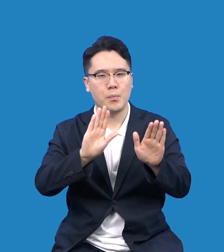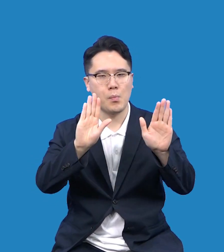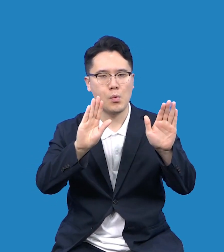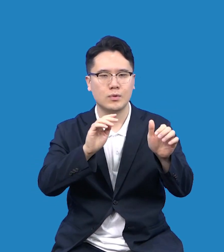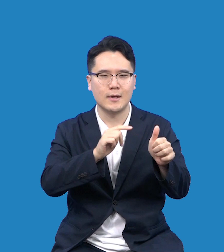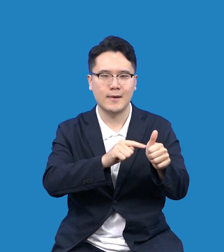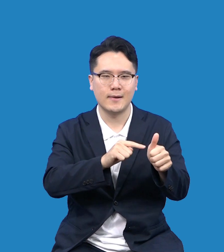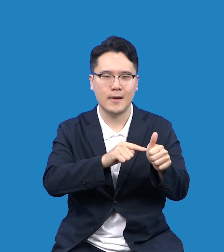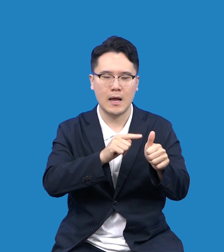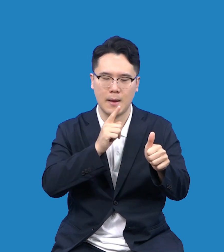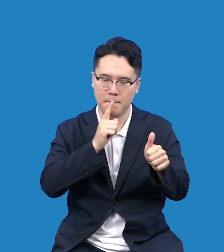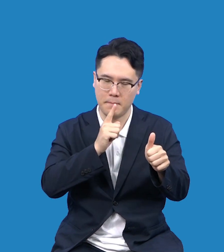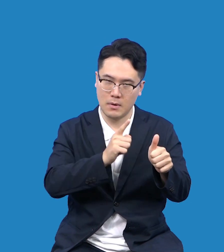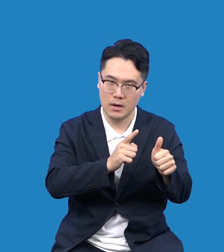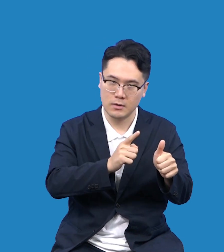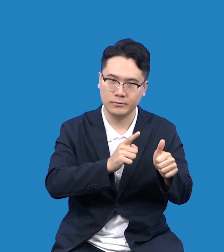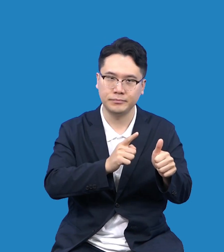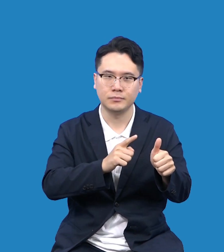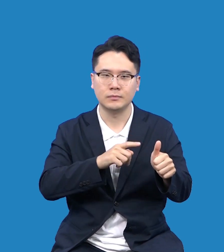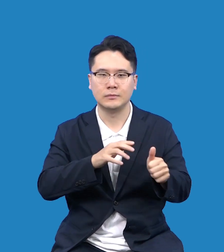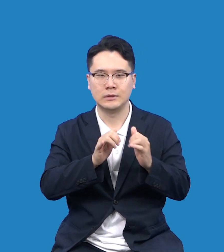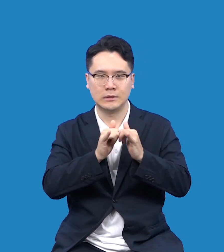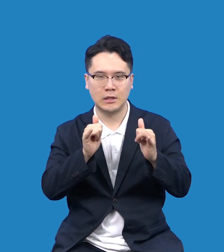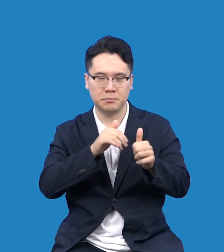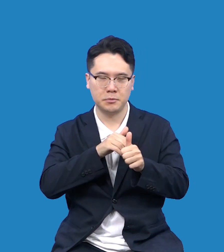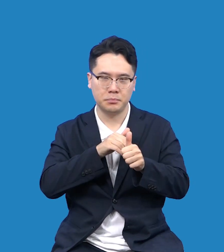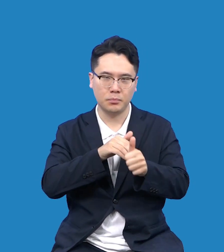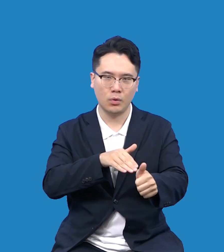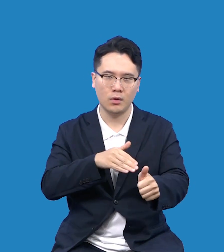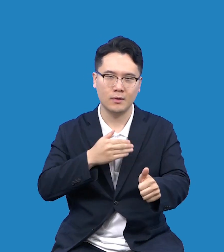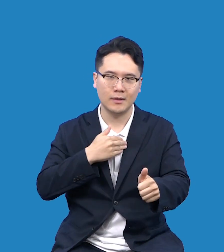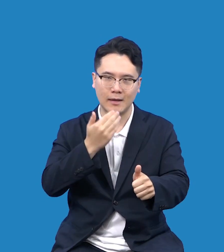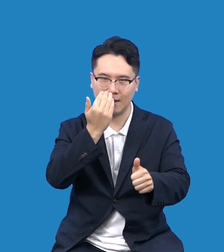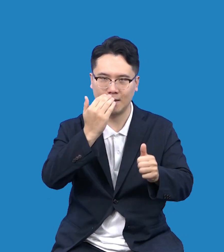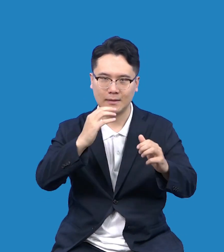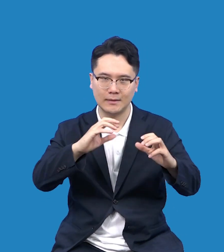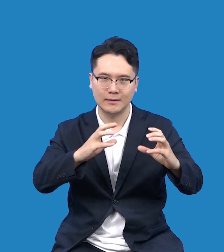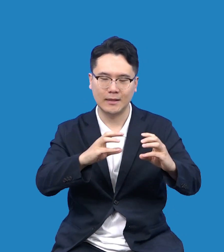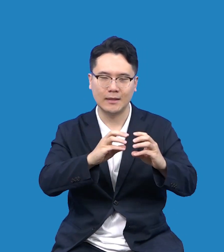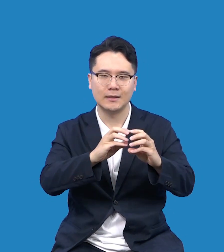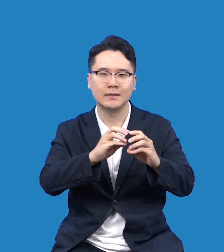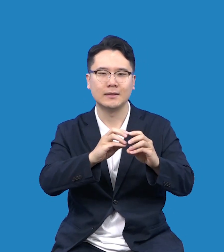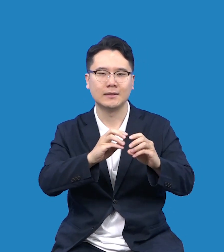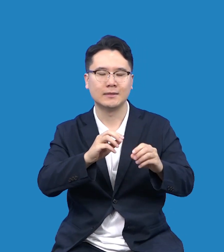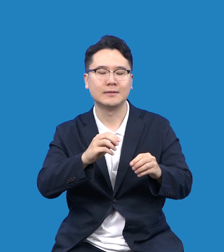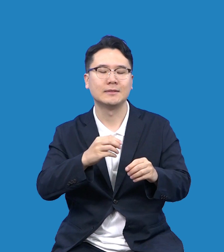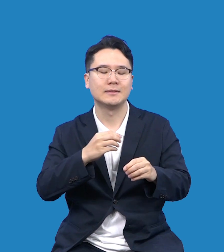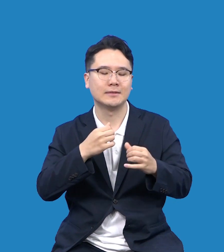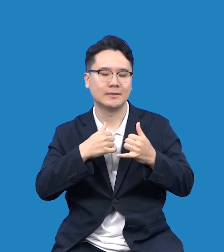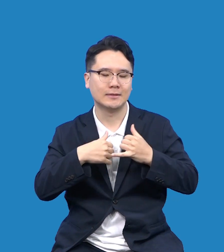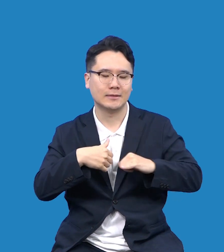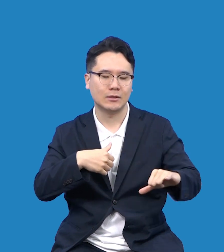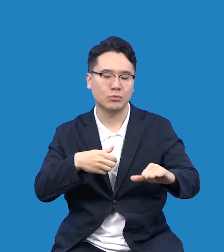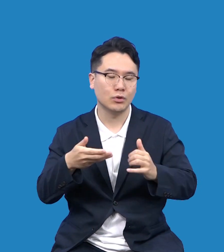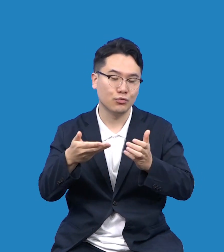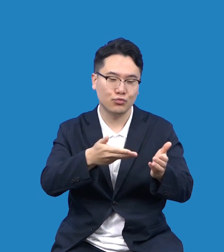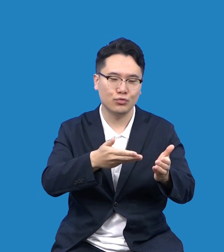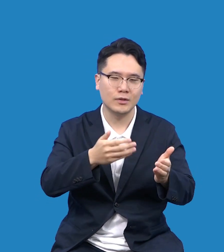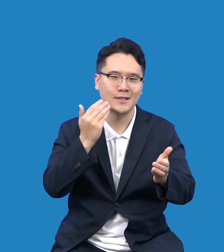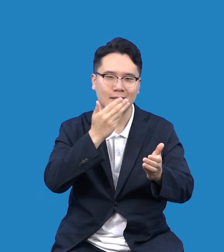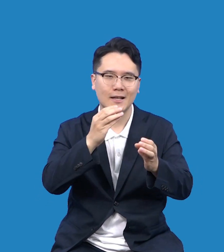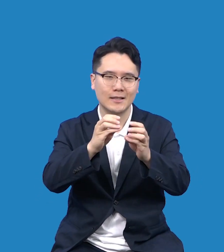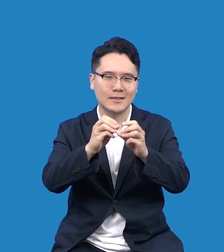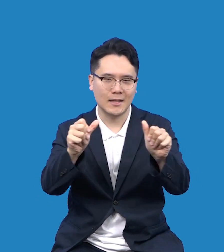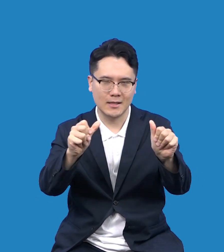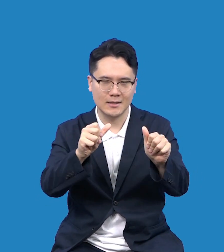모세에게 말씀하여 이르시되 사람을 보내어 내가 이스라엘 자손에게 주는 가나안 땅을 정탐하게 하되